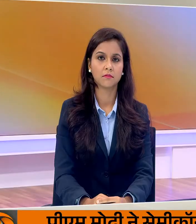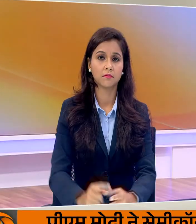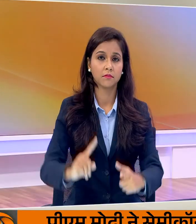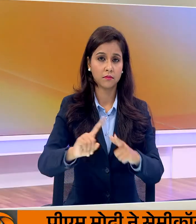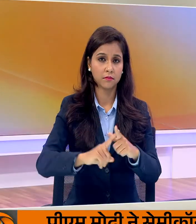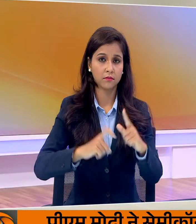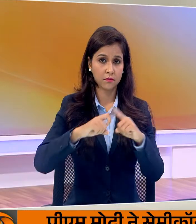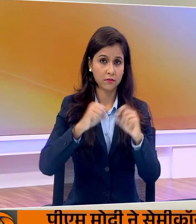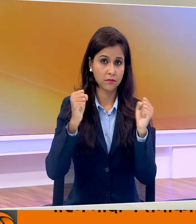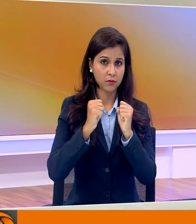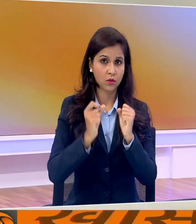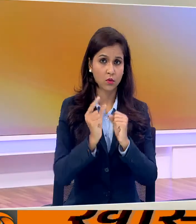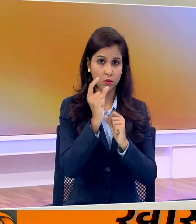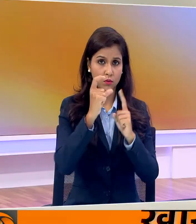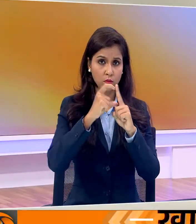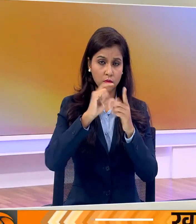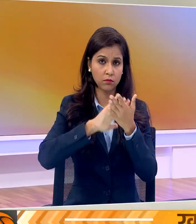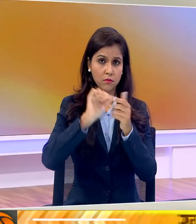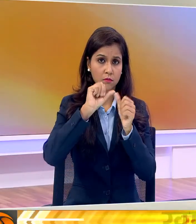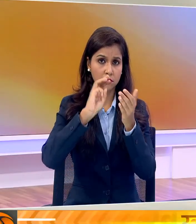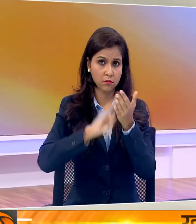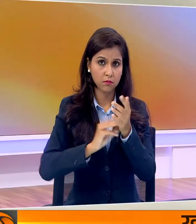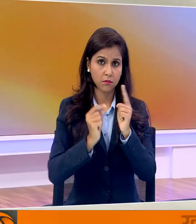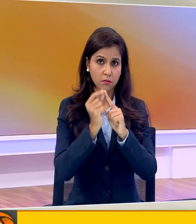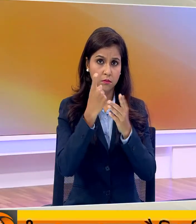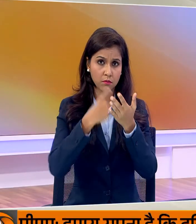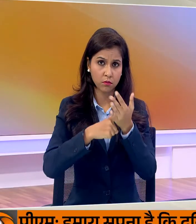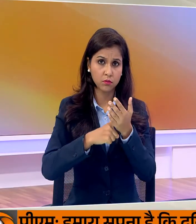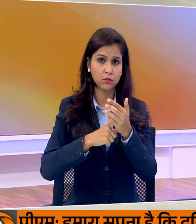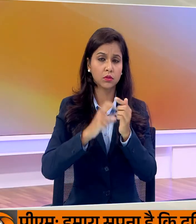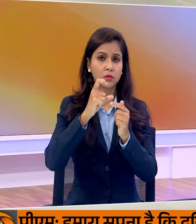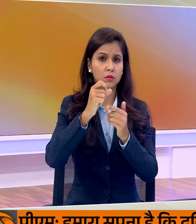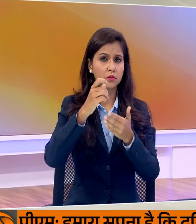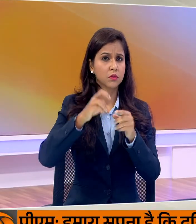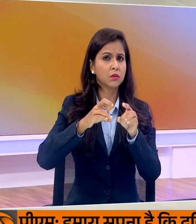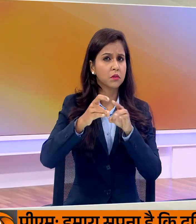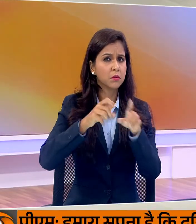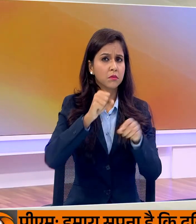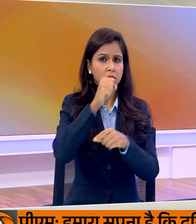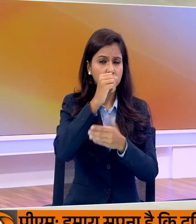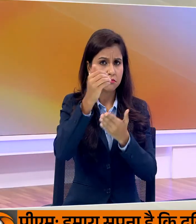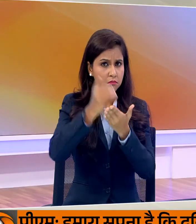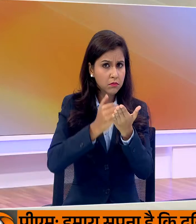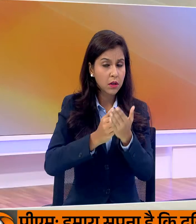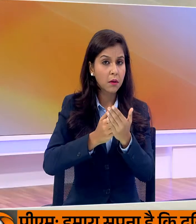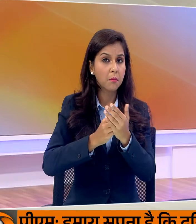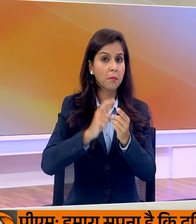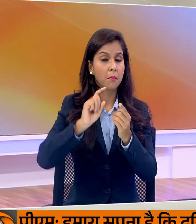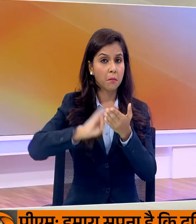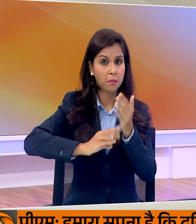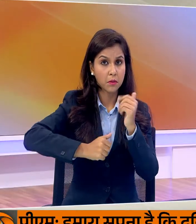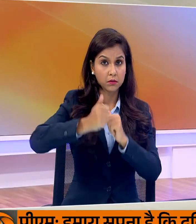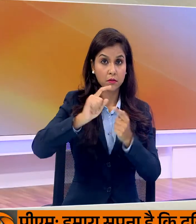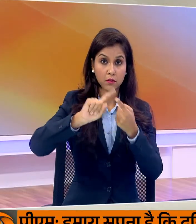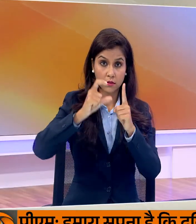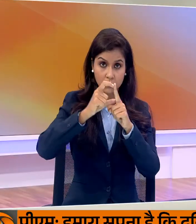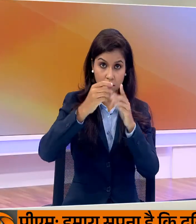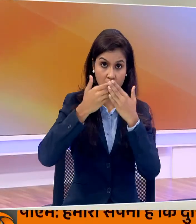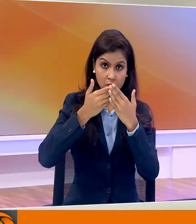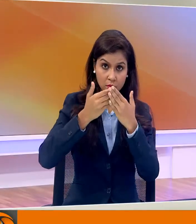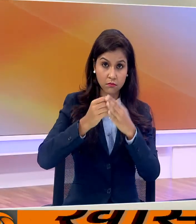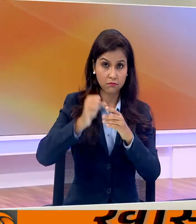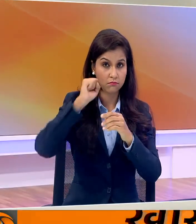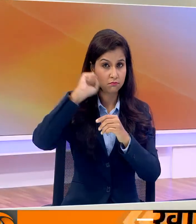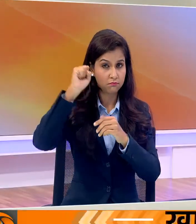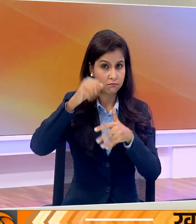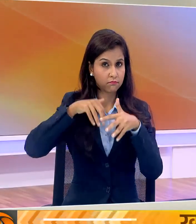जम्मू कश्मीर के उधमपुर के चेनानी में स्वीप कार्यक्रम के तहत मतदाता शिक्षा और चुनाव में भागीदारी के लिए जागरूकता रैली